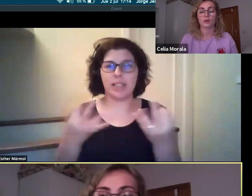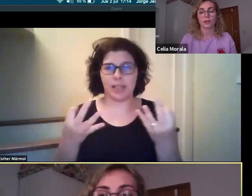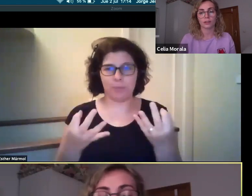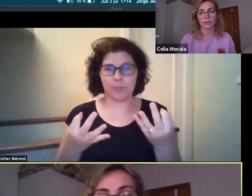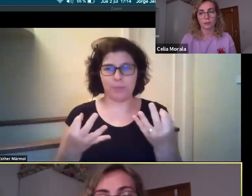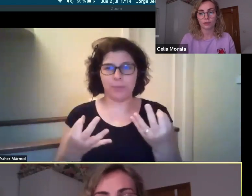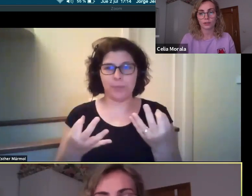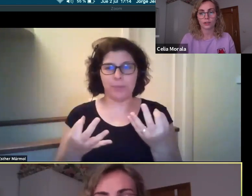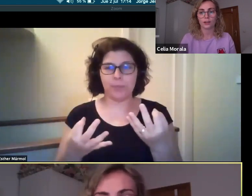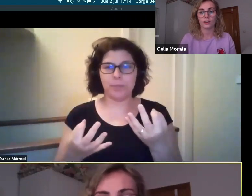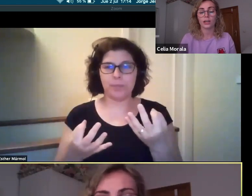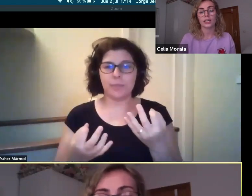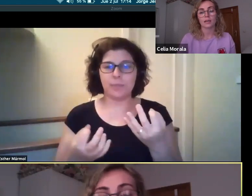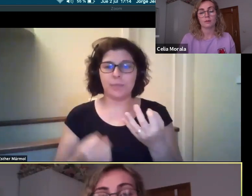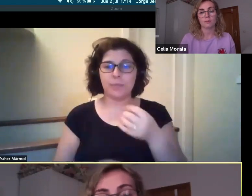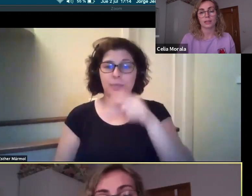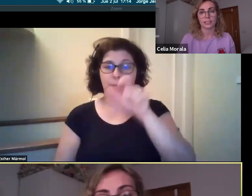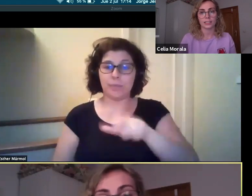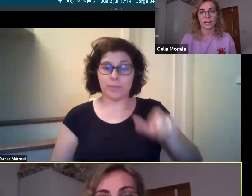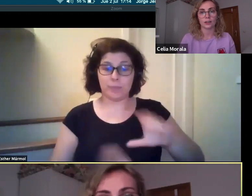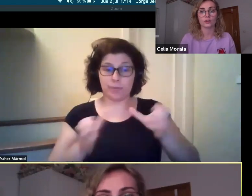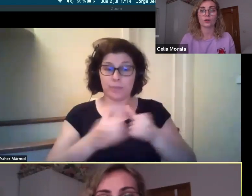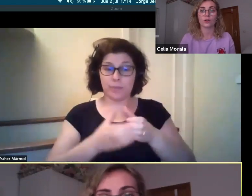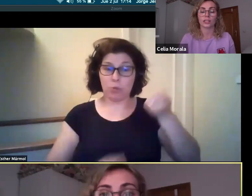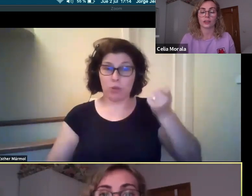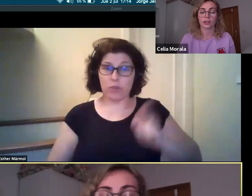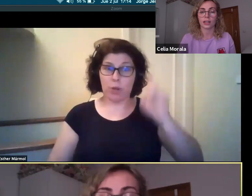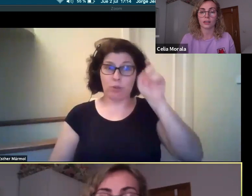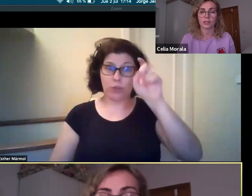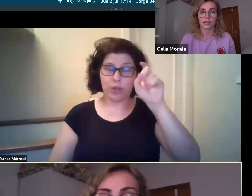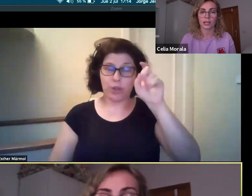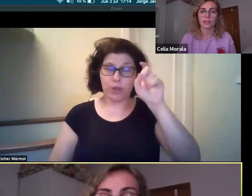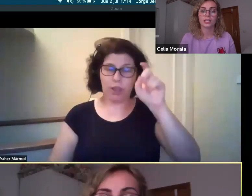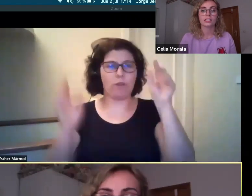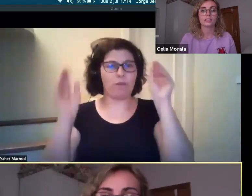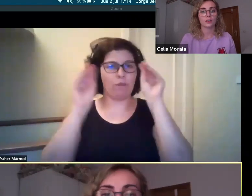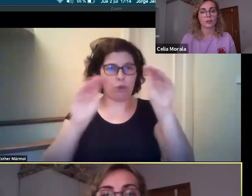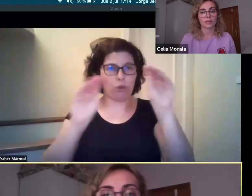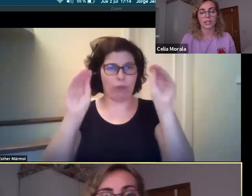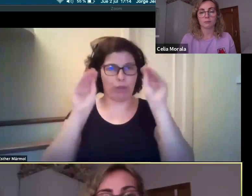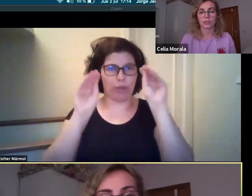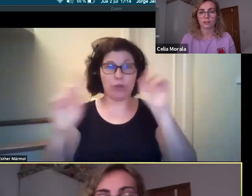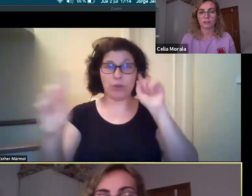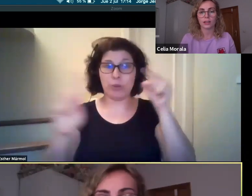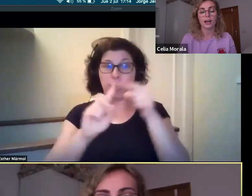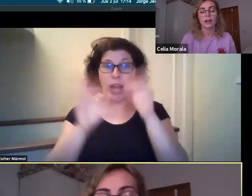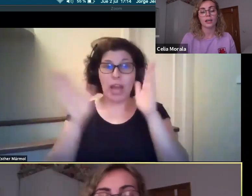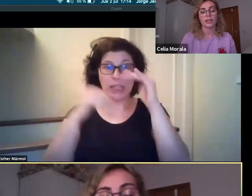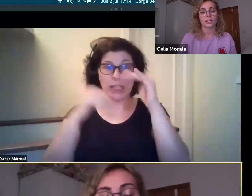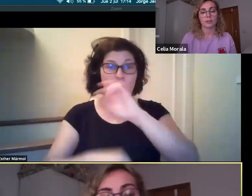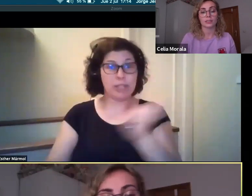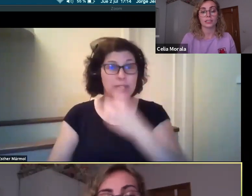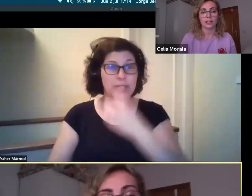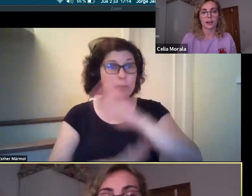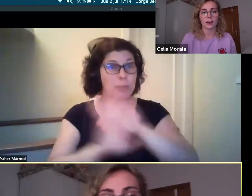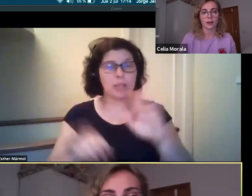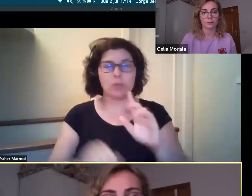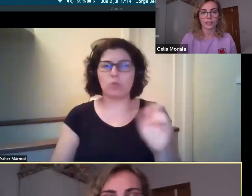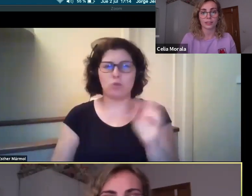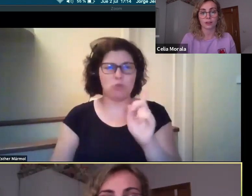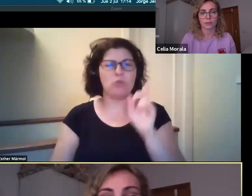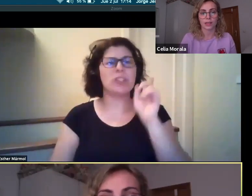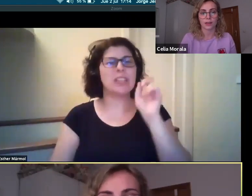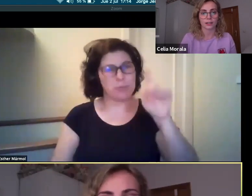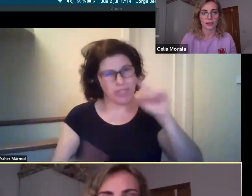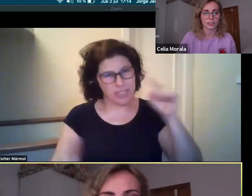de formación del profesorado en materia no solo de atención a la diversidad, sino de manera específica de materia